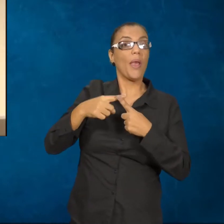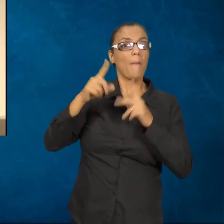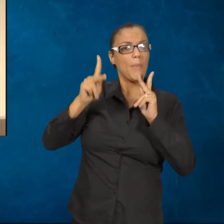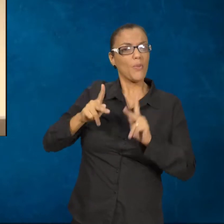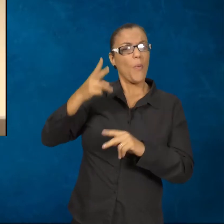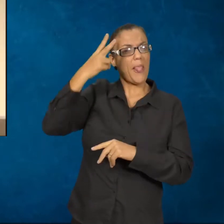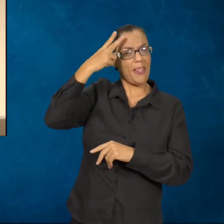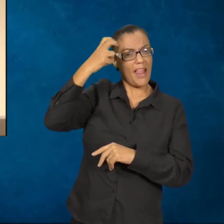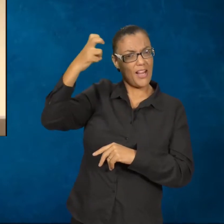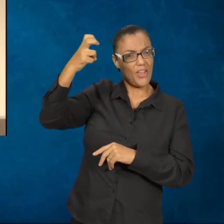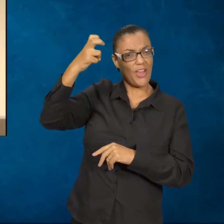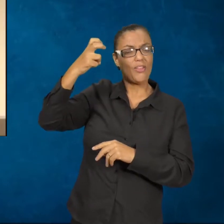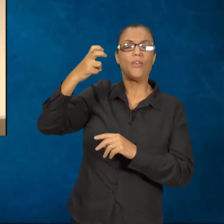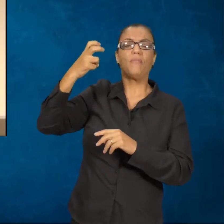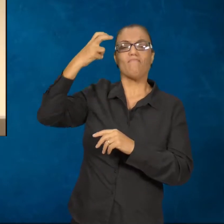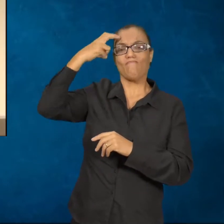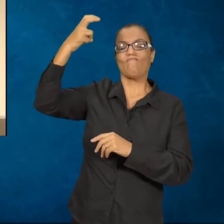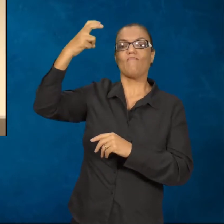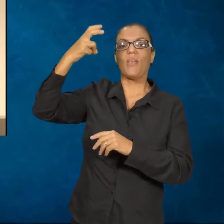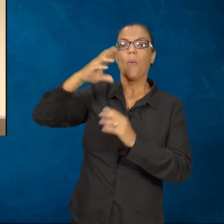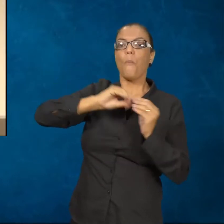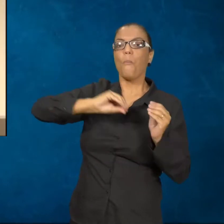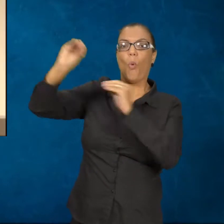emigra. Agora, a maioria